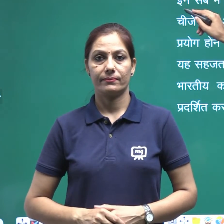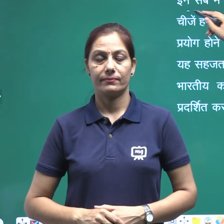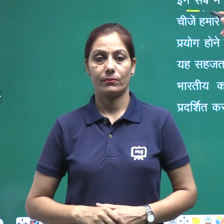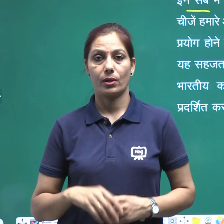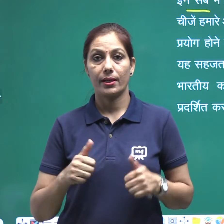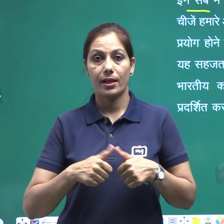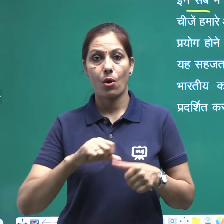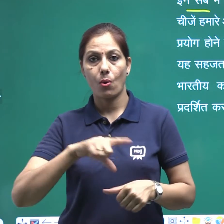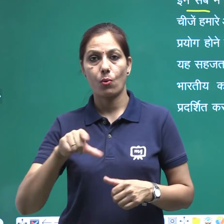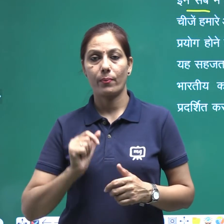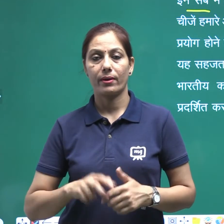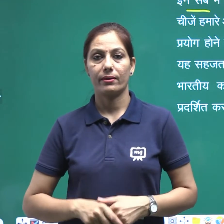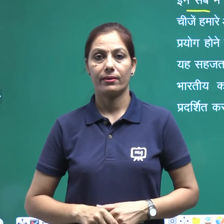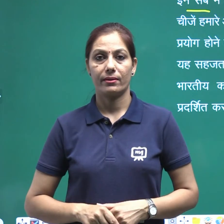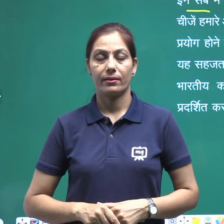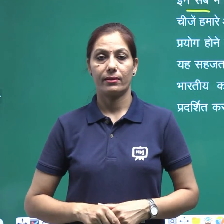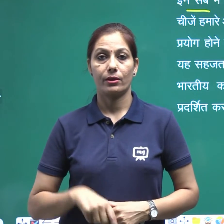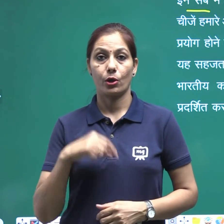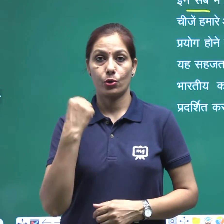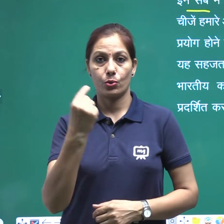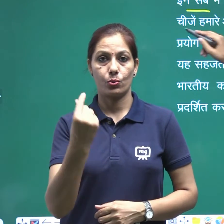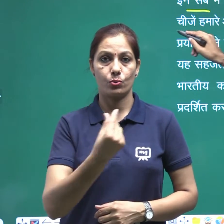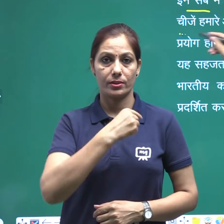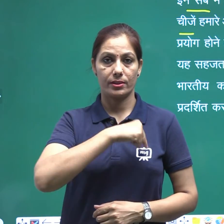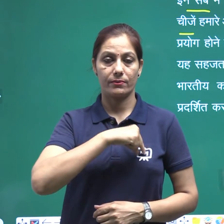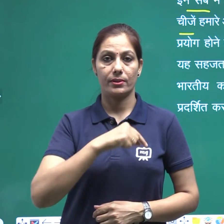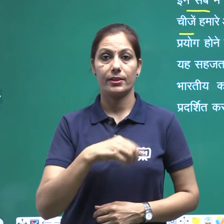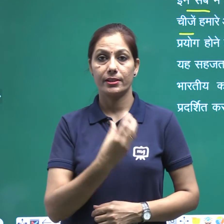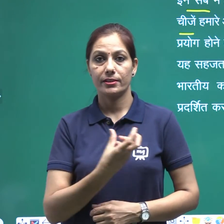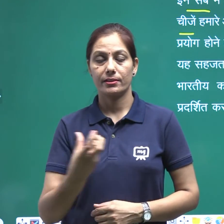इन सब में प्रयोग की जाने वाली चीजें